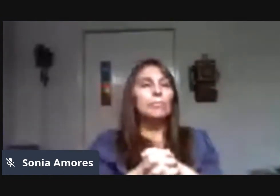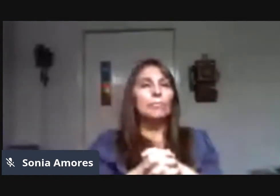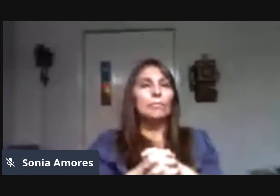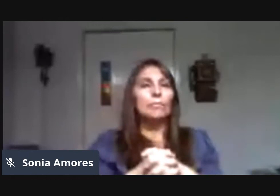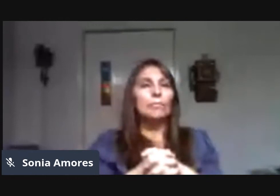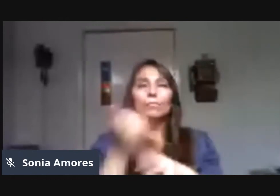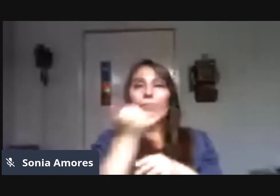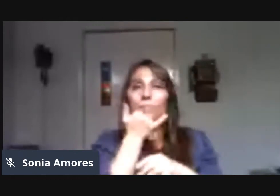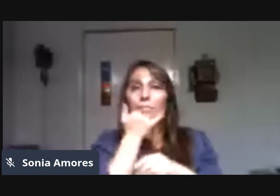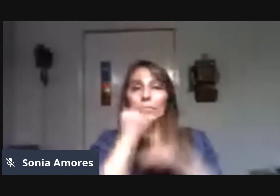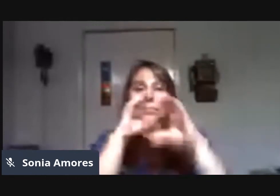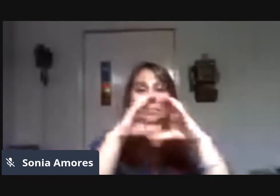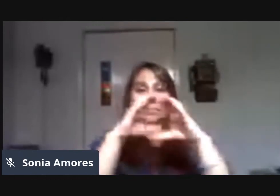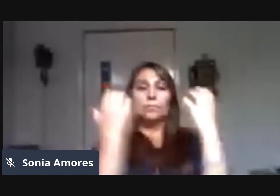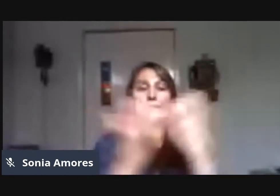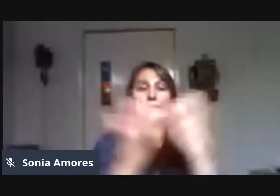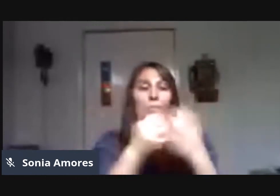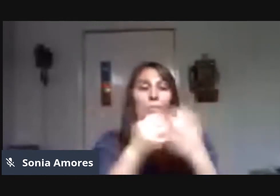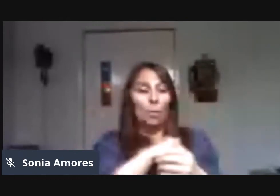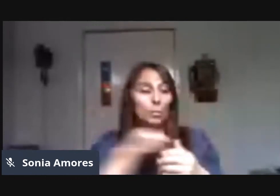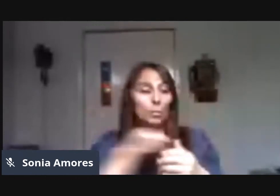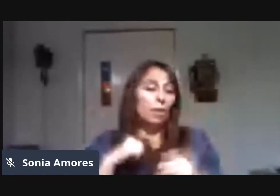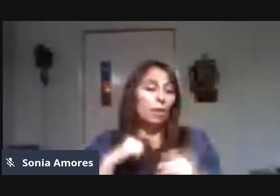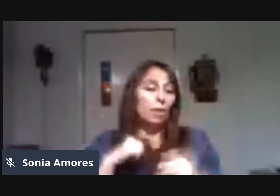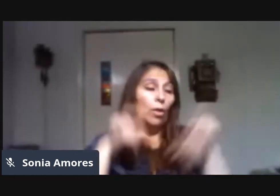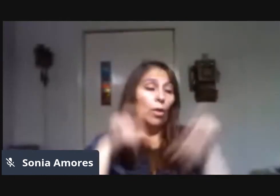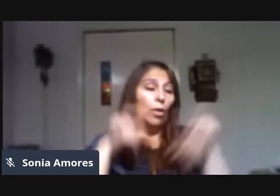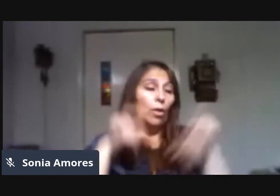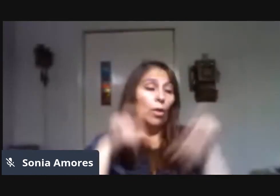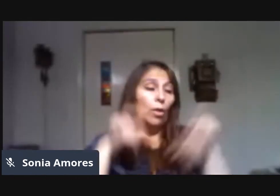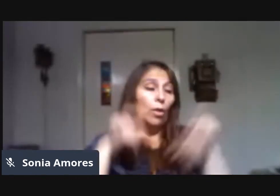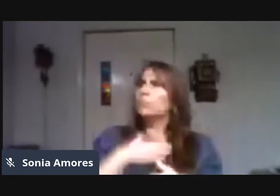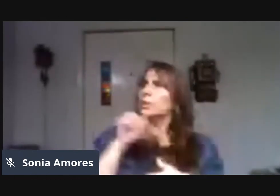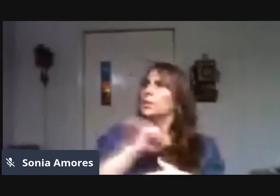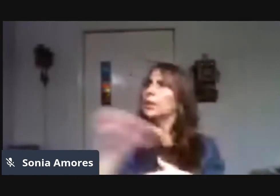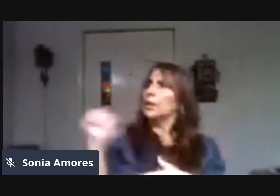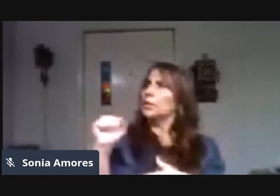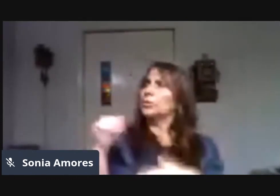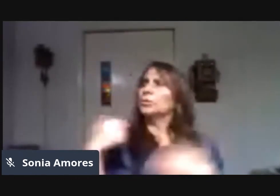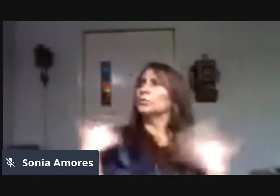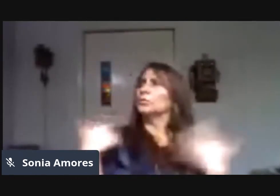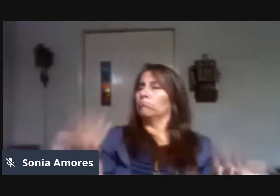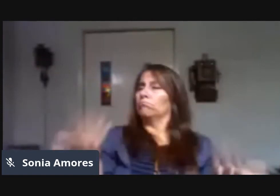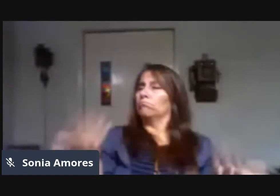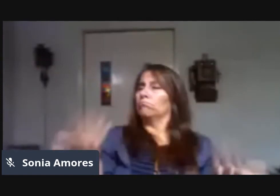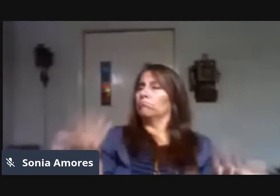idea de la privatización de los derechos, donde nosotros hemos sido